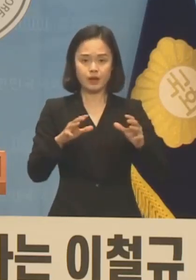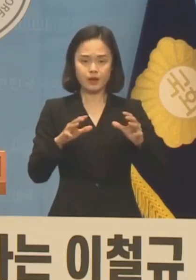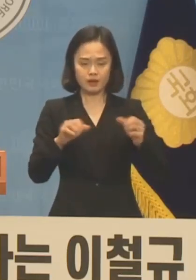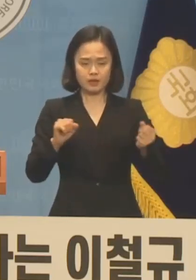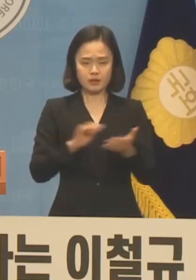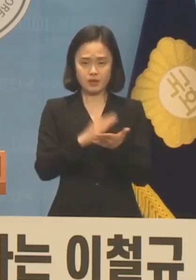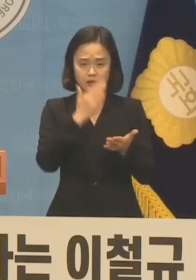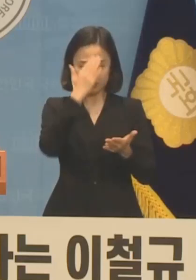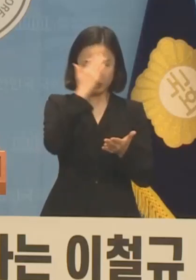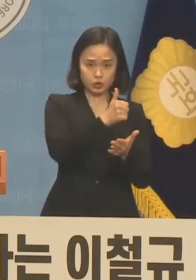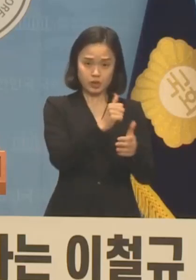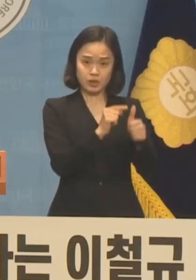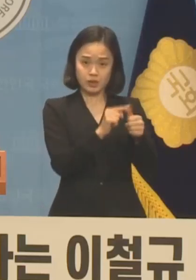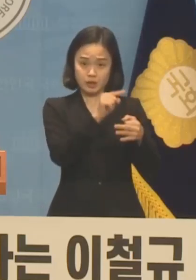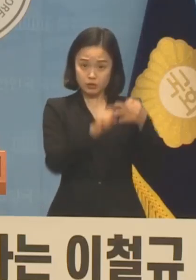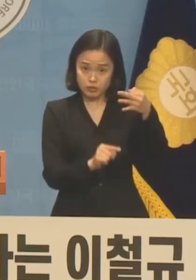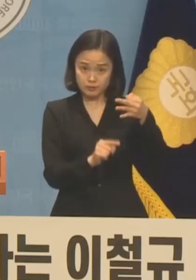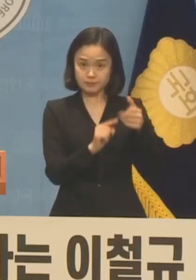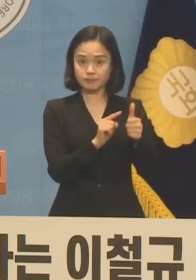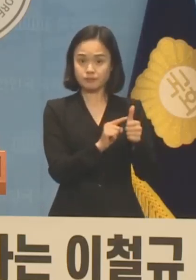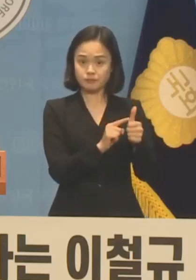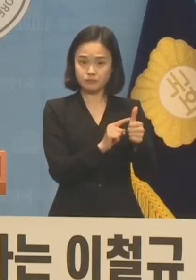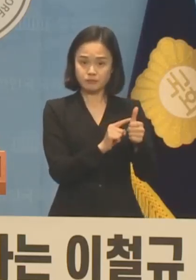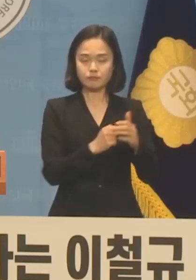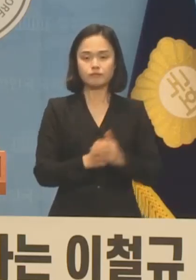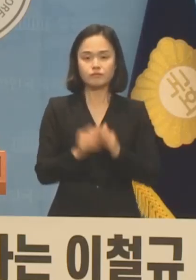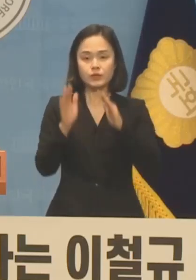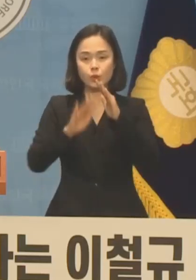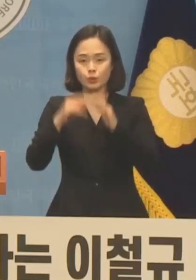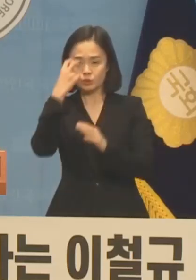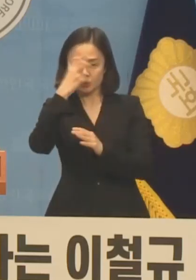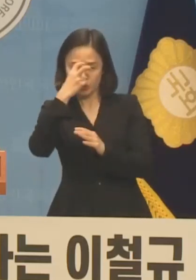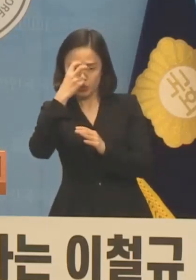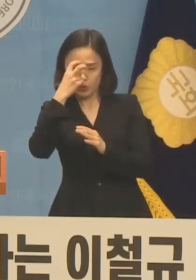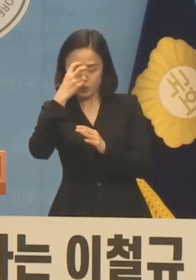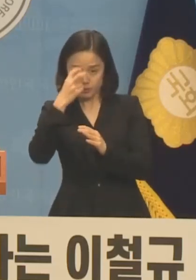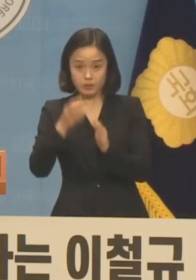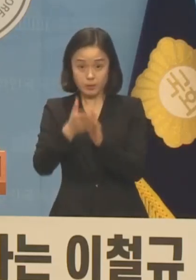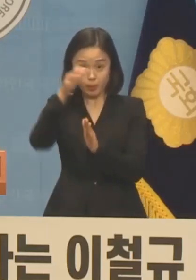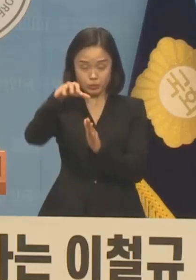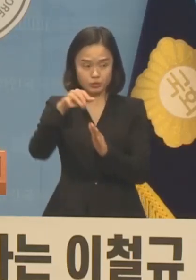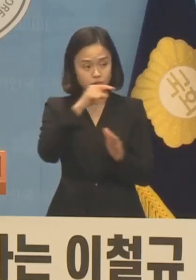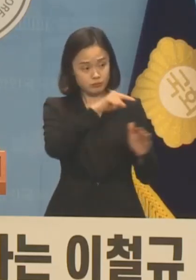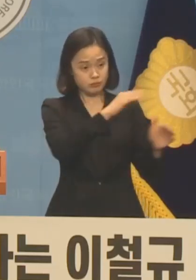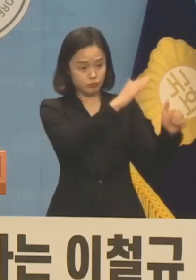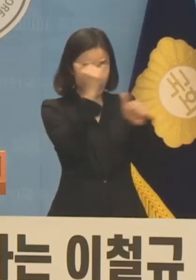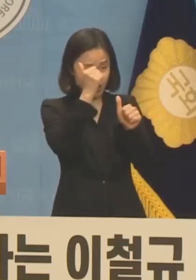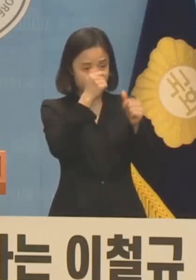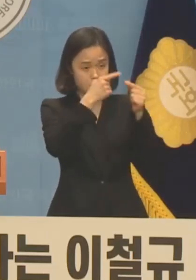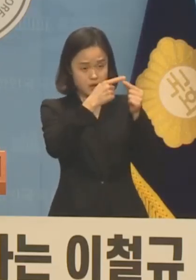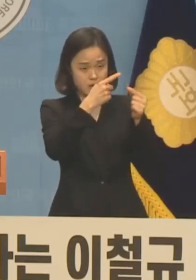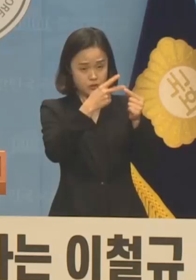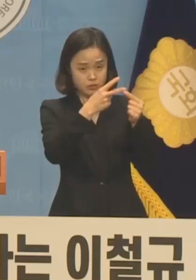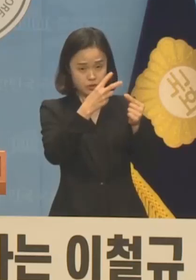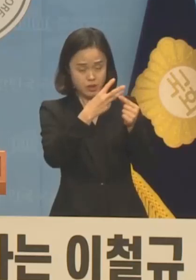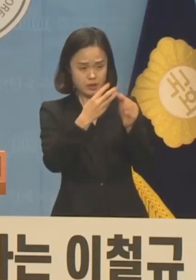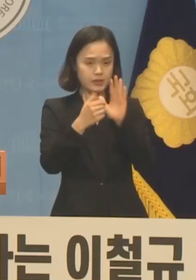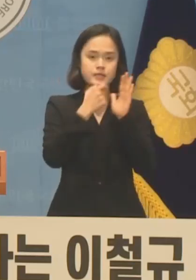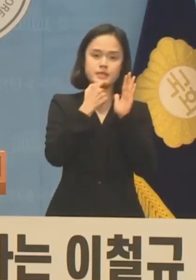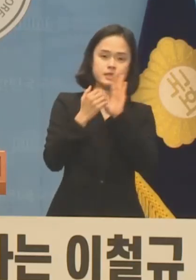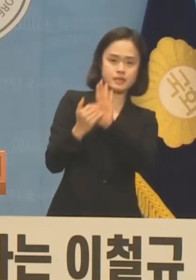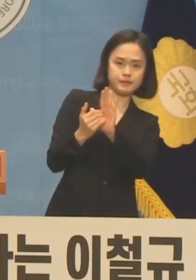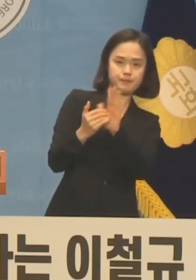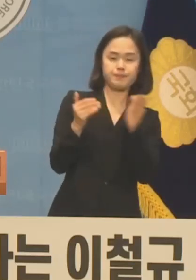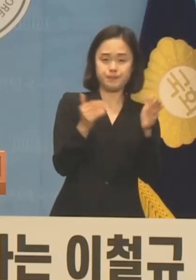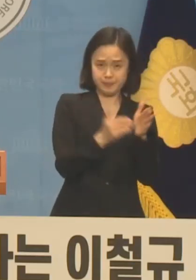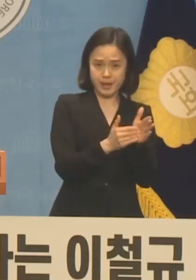윤석열은 공조본의 세 차례 소환 조사에 불응하여 2024년 12월 30일 공수처가